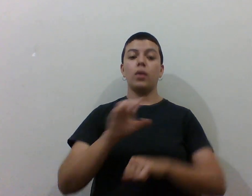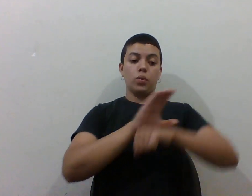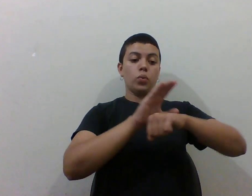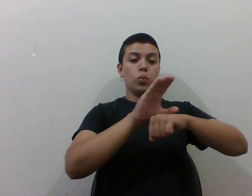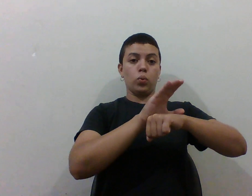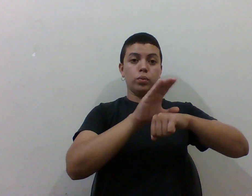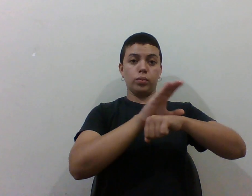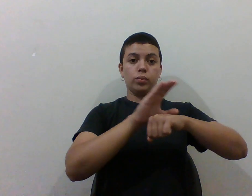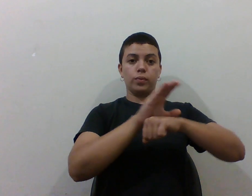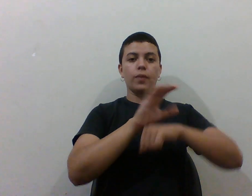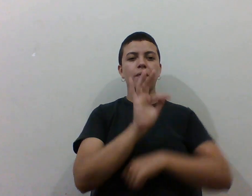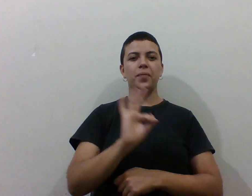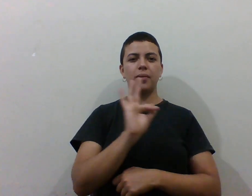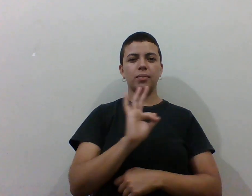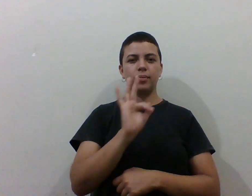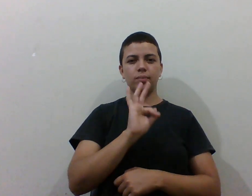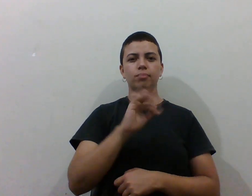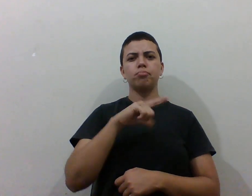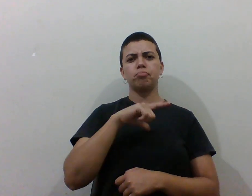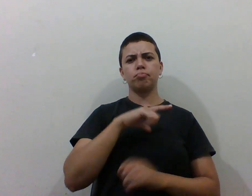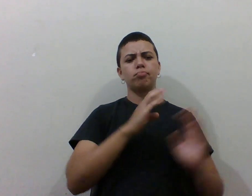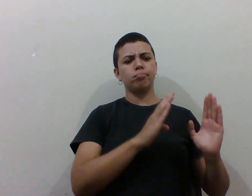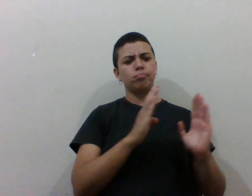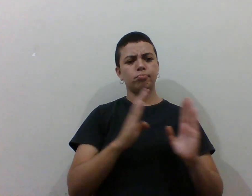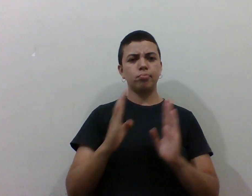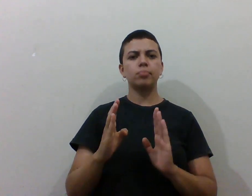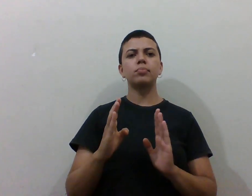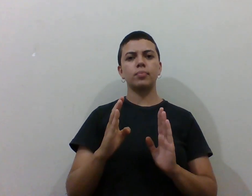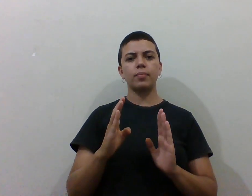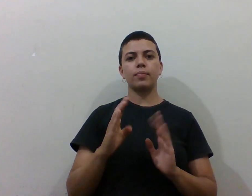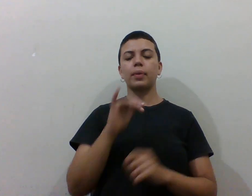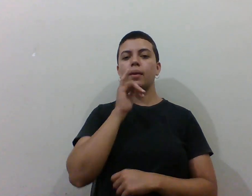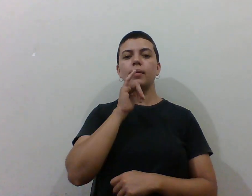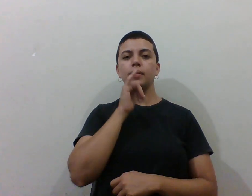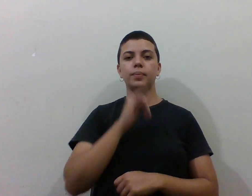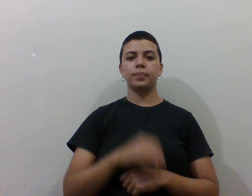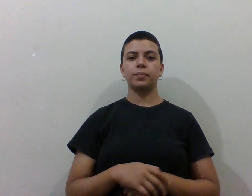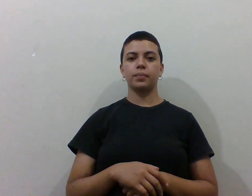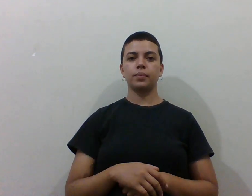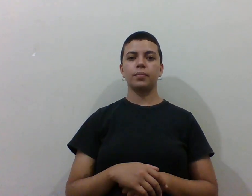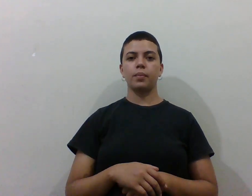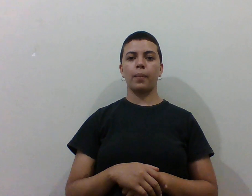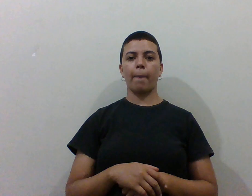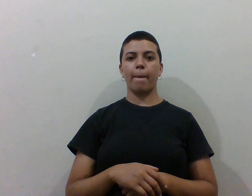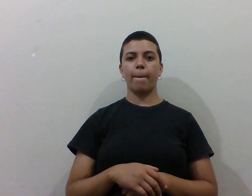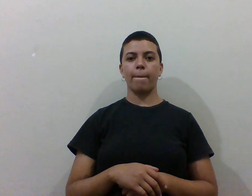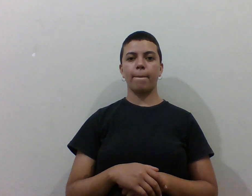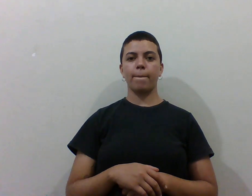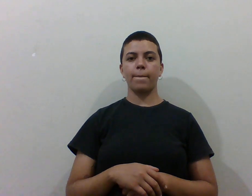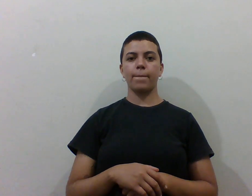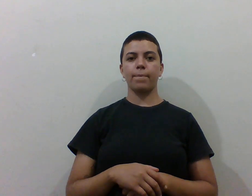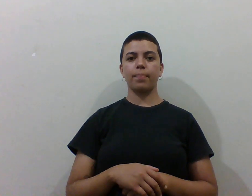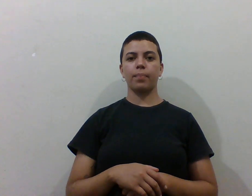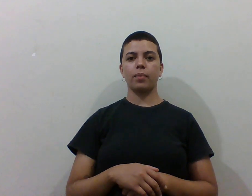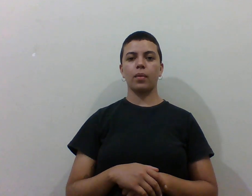estabelecendo procedimentos de atuação para trabalhar as questões de minorias dos direitos